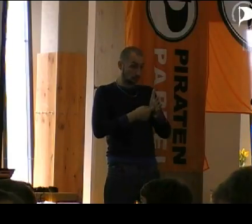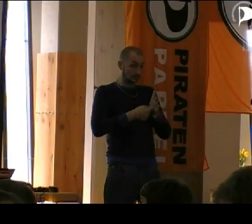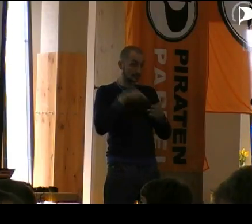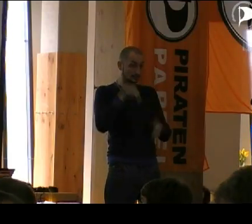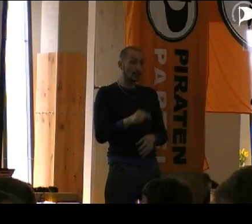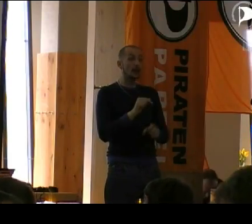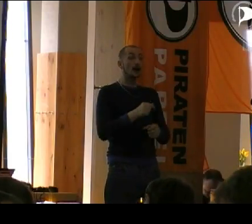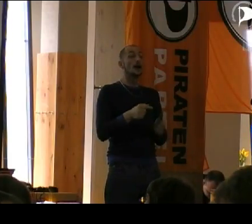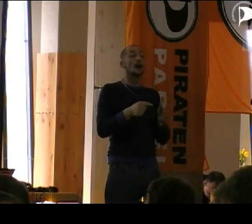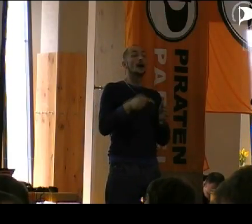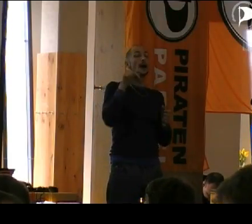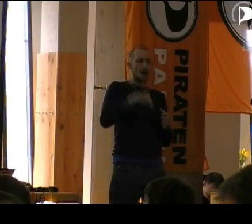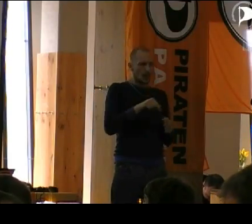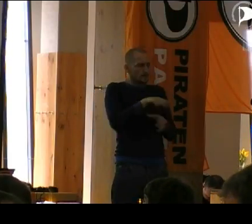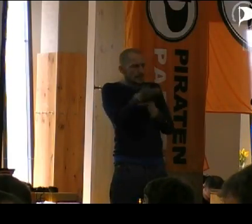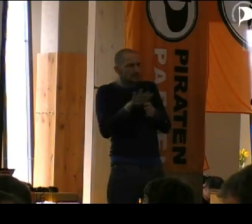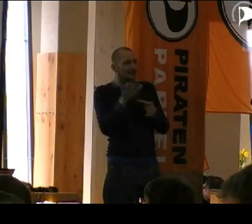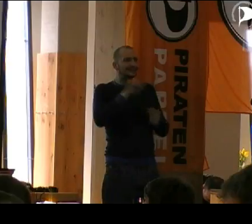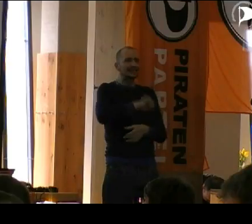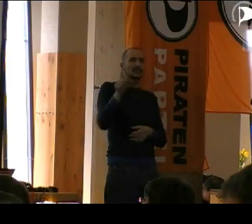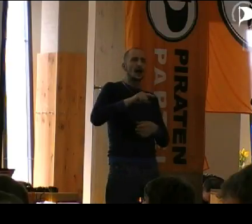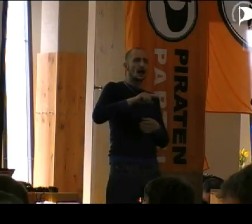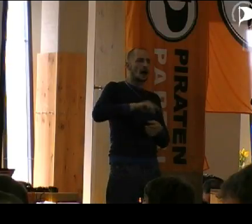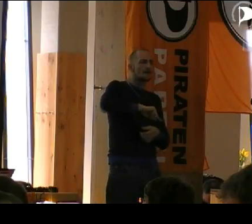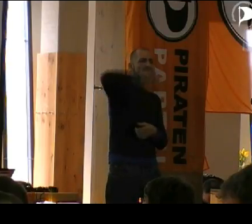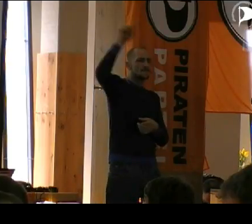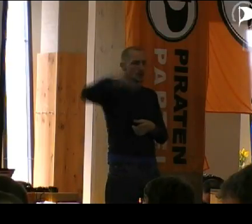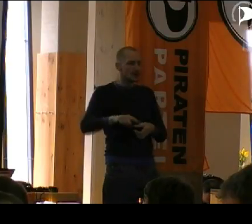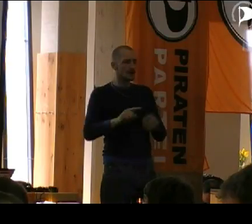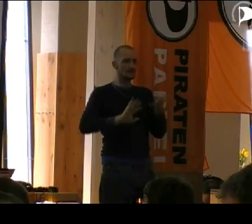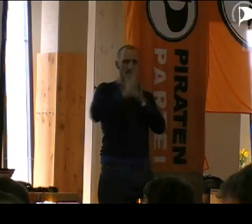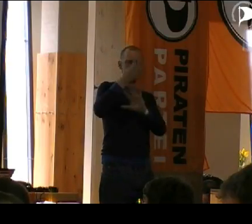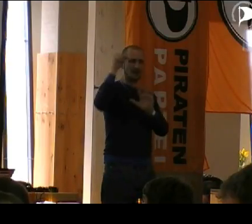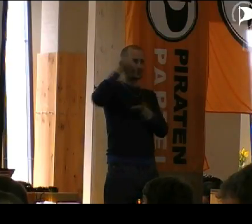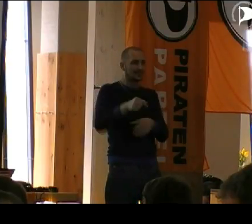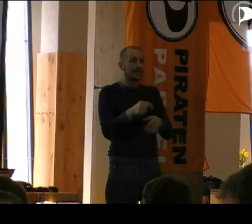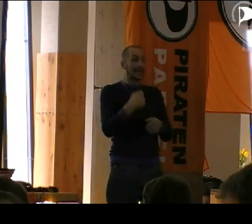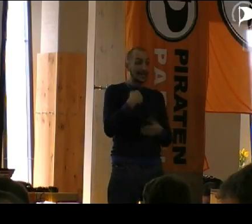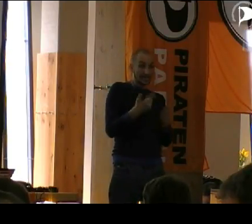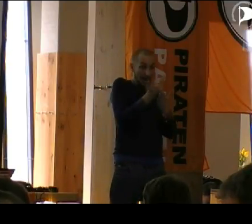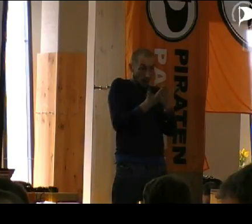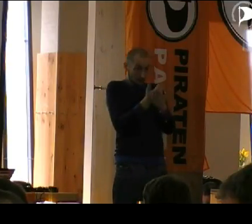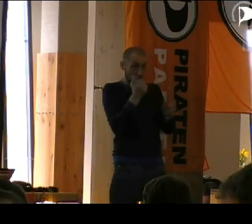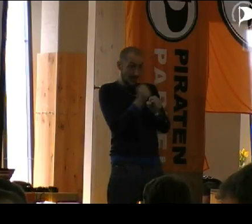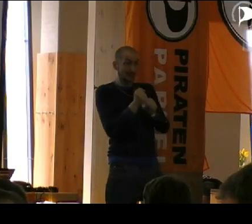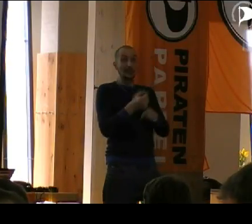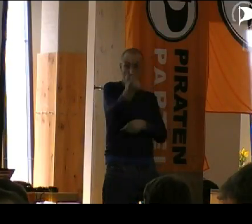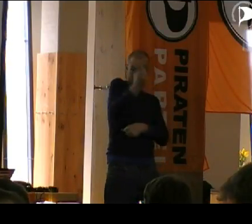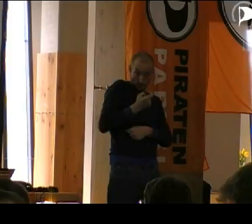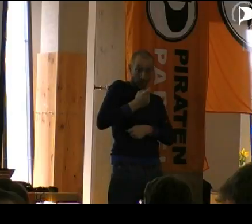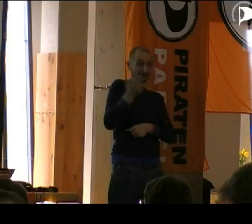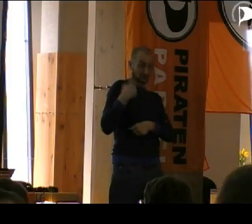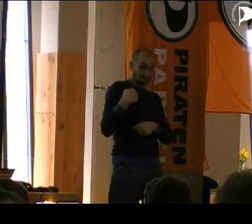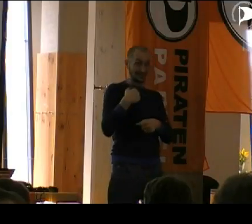zum schluss die beziehung noch kein punkt vorher verwenden läutet verwendete clip von politischem notiere noch vor ort einfach zu mir kommen kein problem